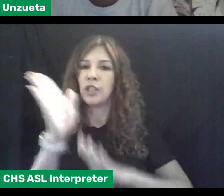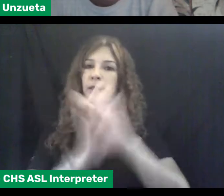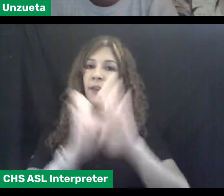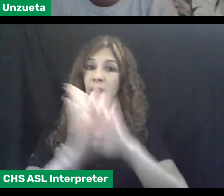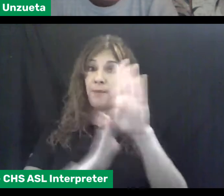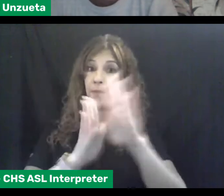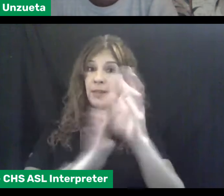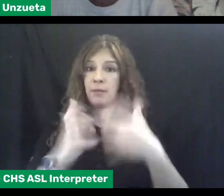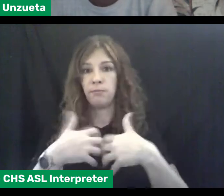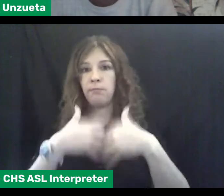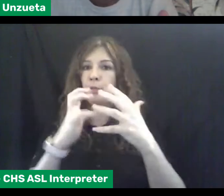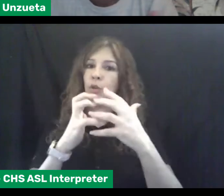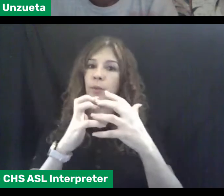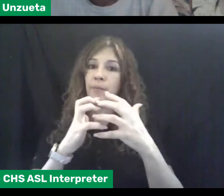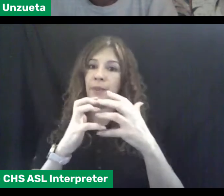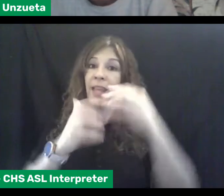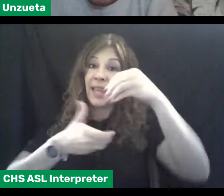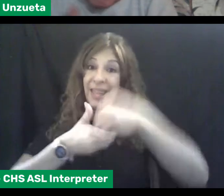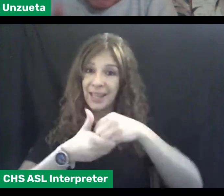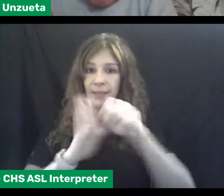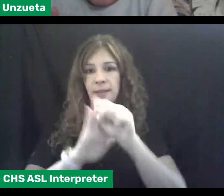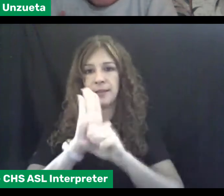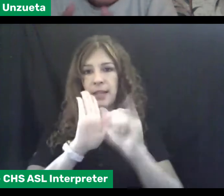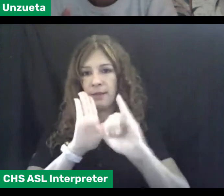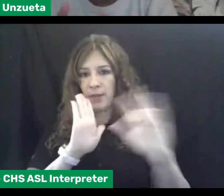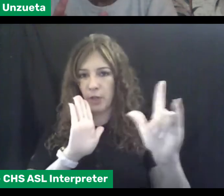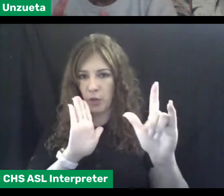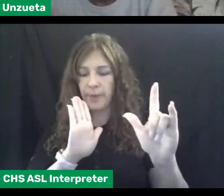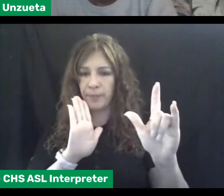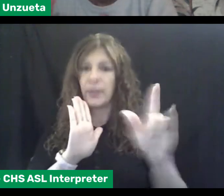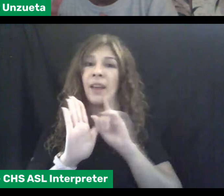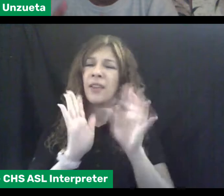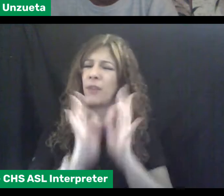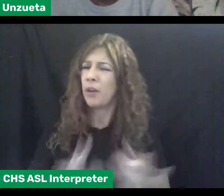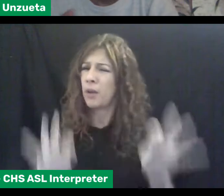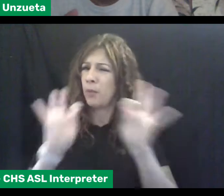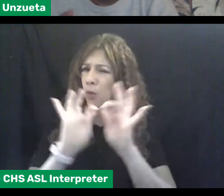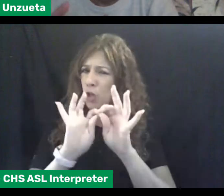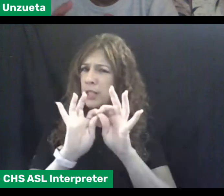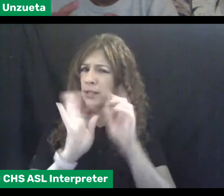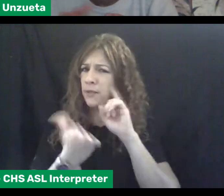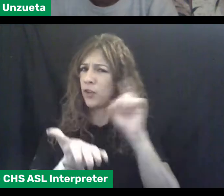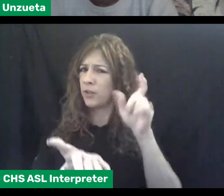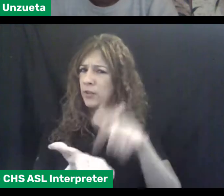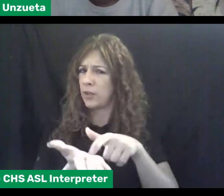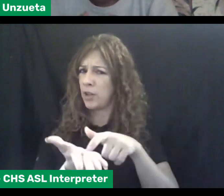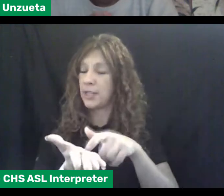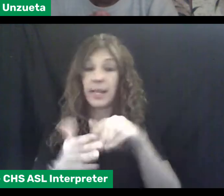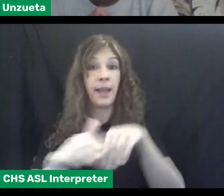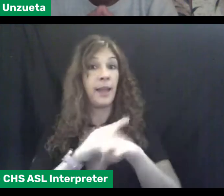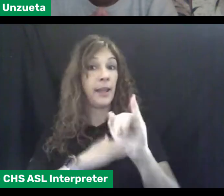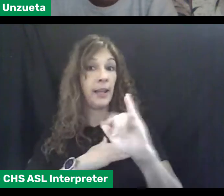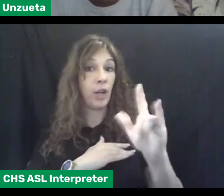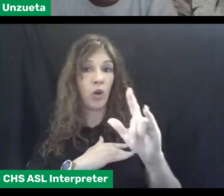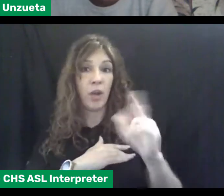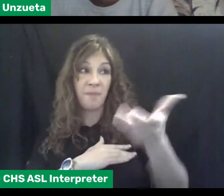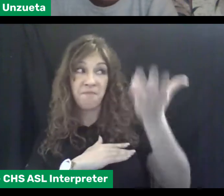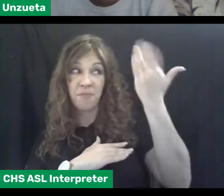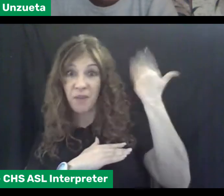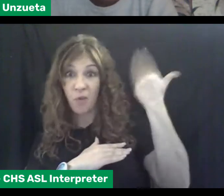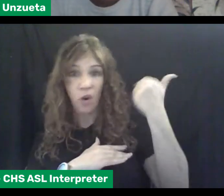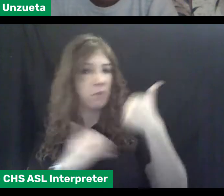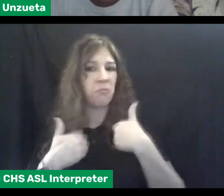instaurara en Illinois. Es importante remarcar que en Illinois no había una ley